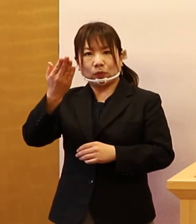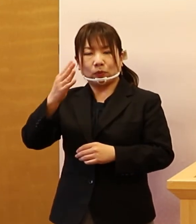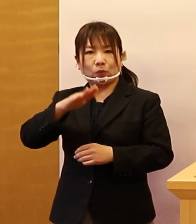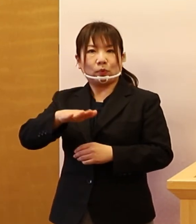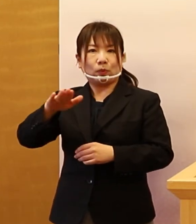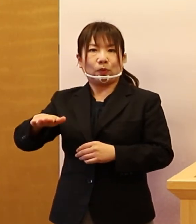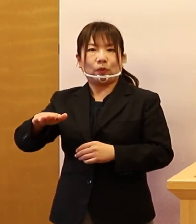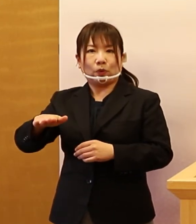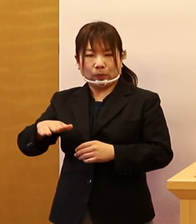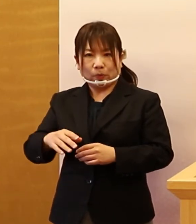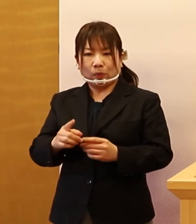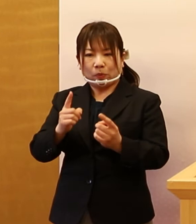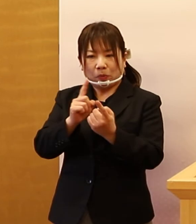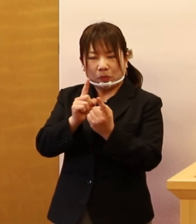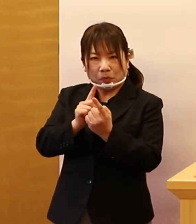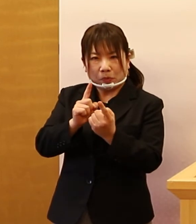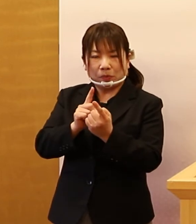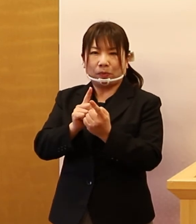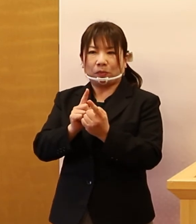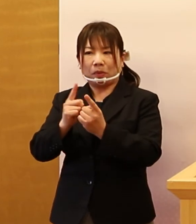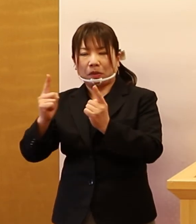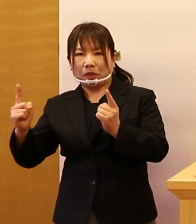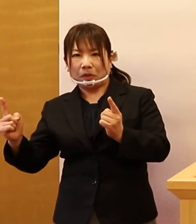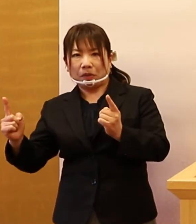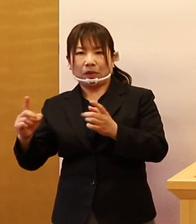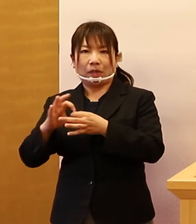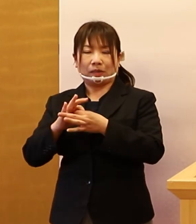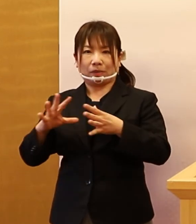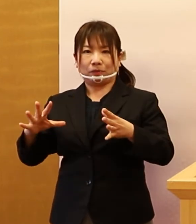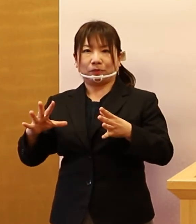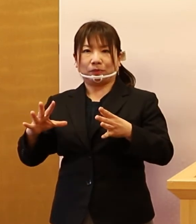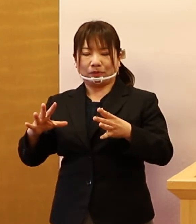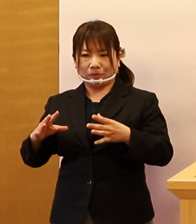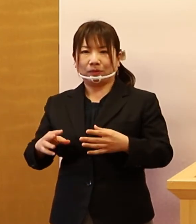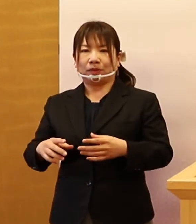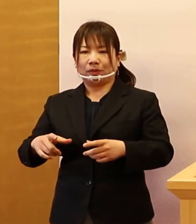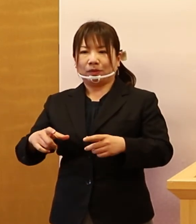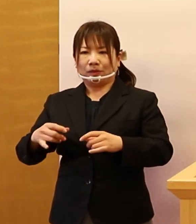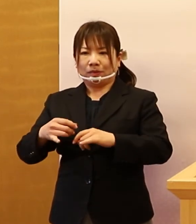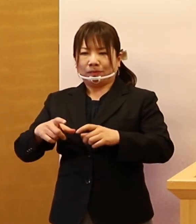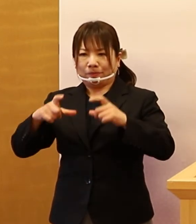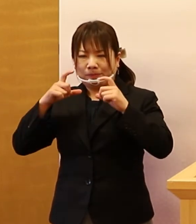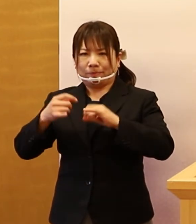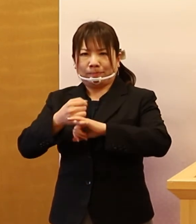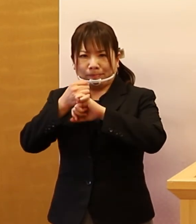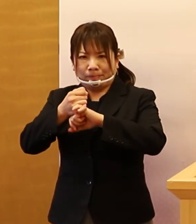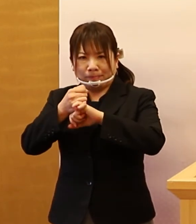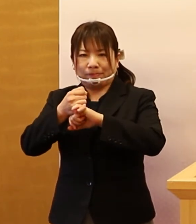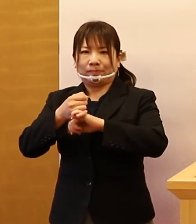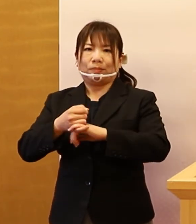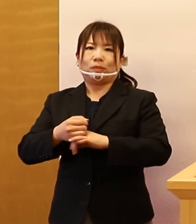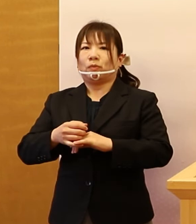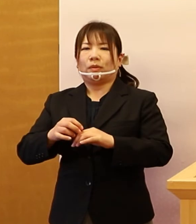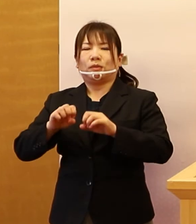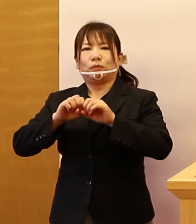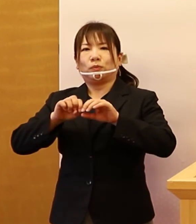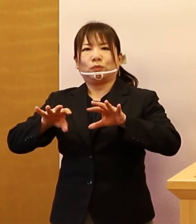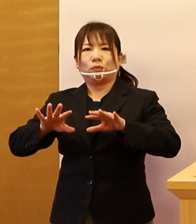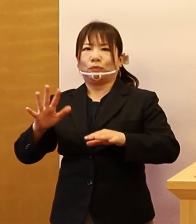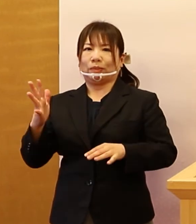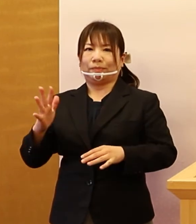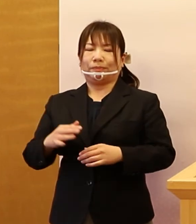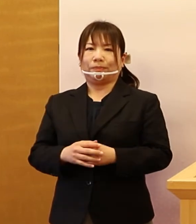距離にかかわらず、マスクの着用を一律には求めておりません。これ